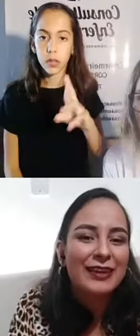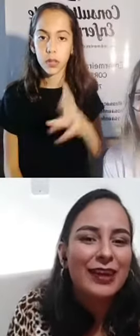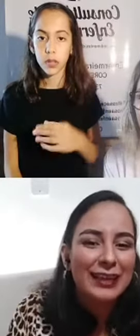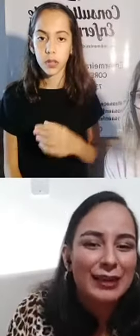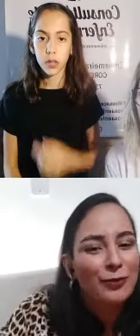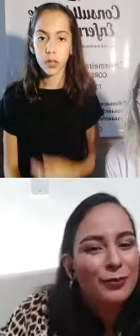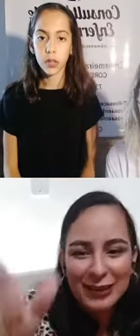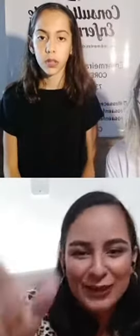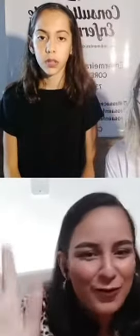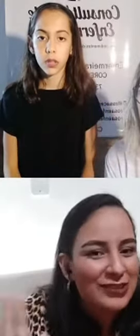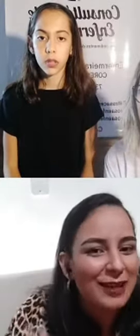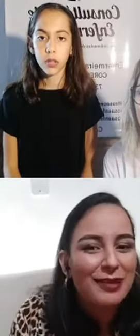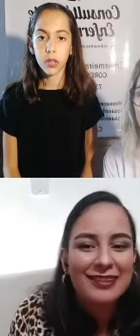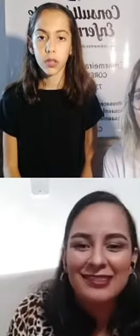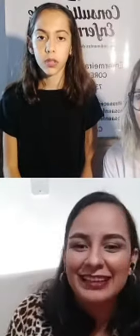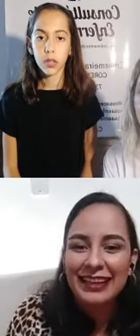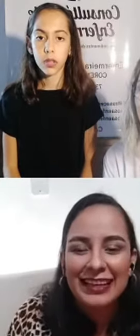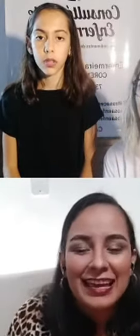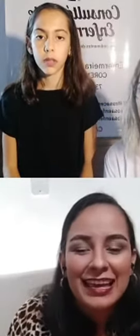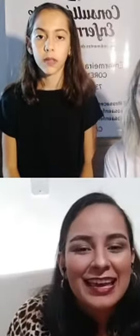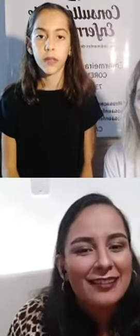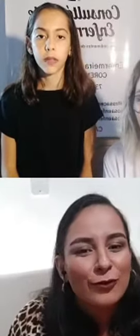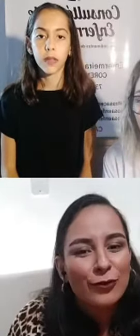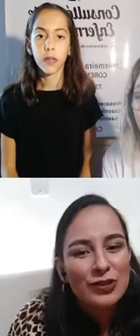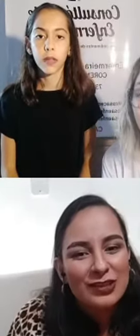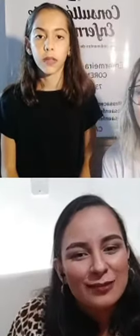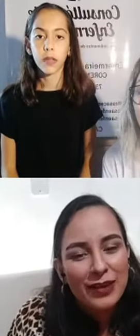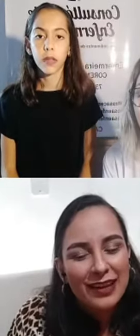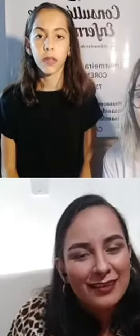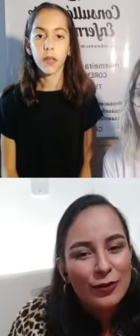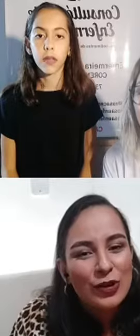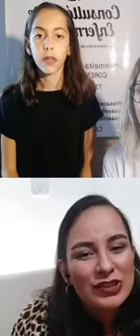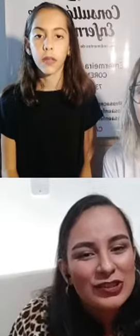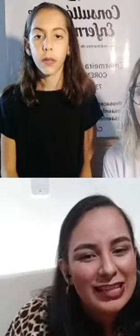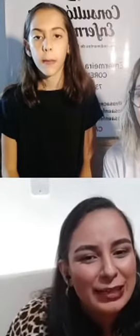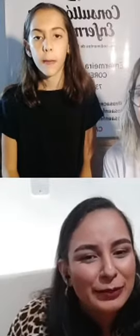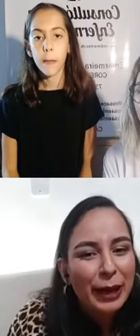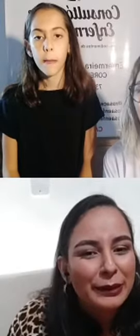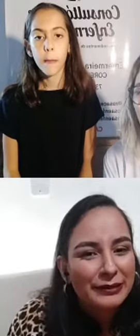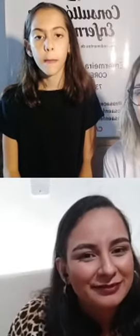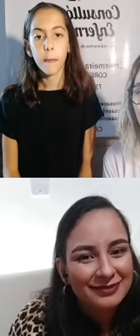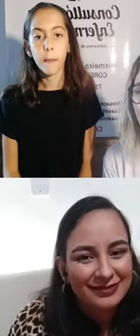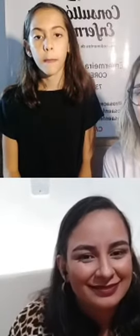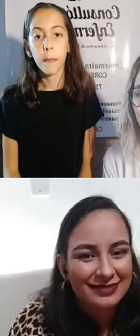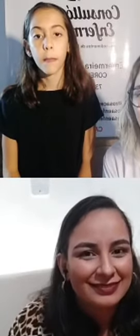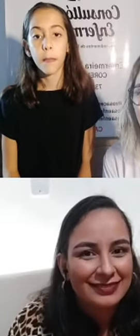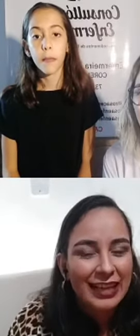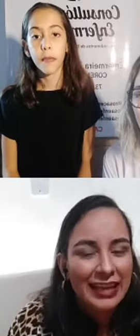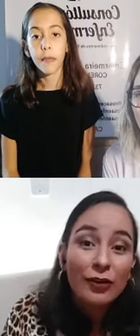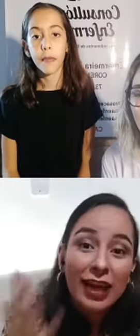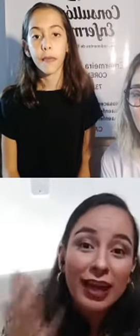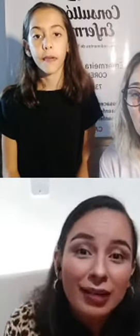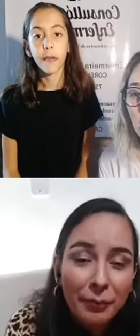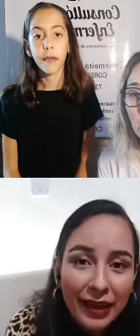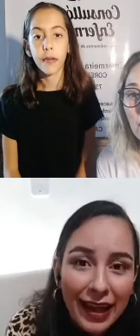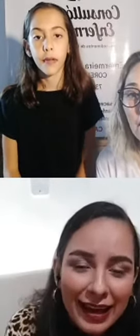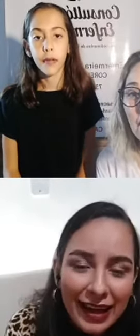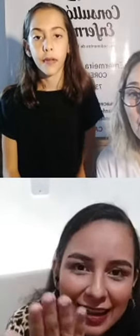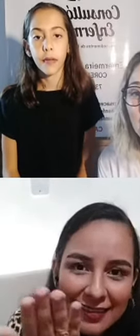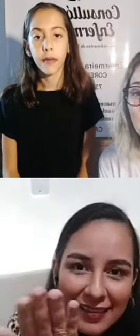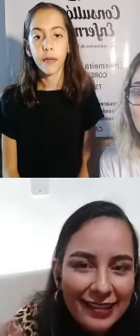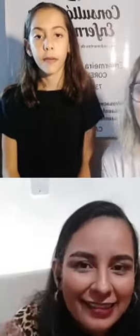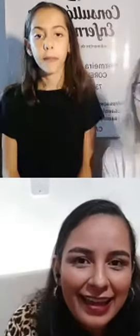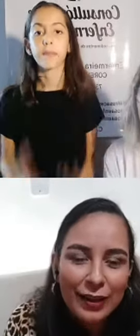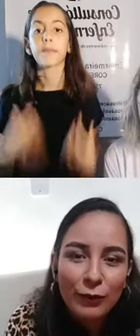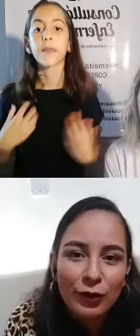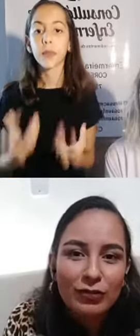cometer o equívoco, mas tem um monte que está me assistindo aqui que são fonte de inspiração cotidiana para mim. E eu quero também agradecer